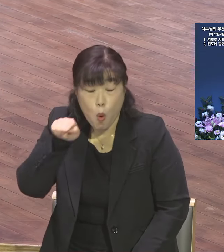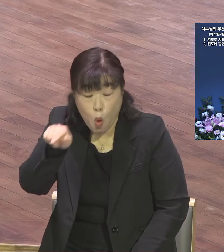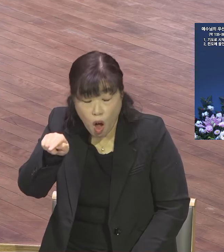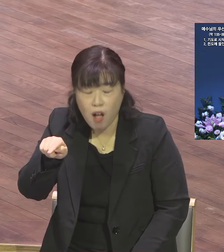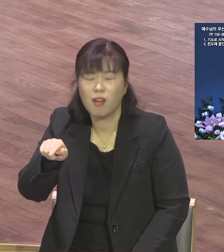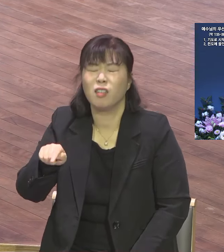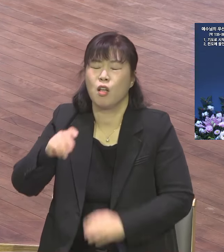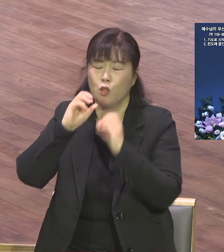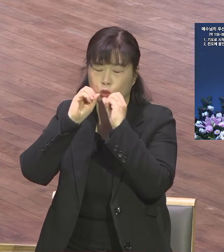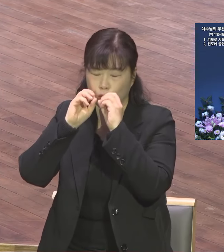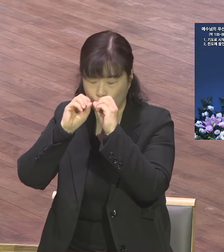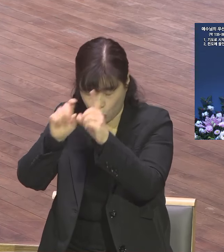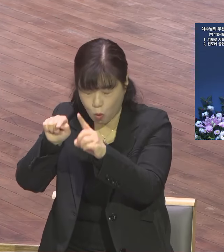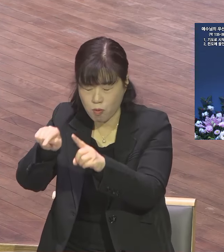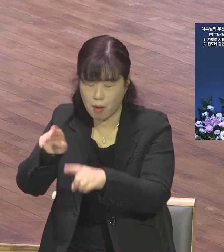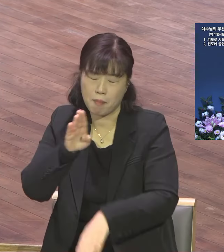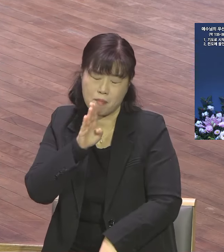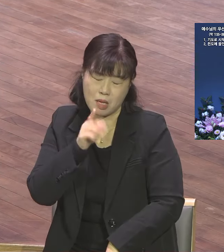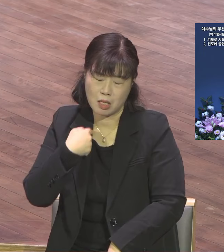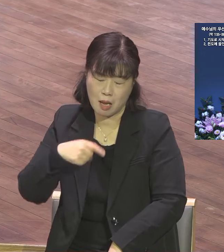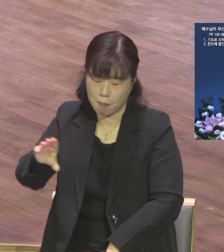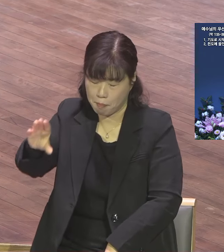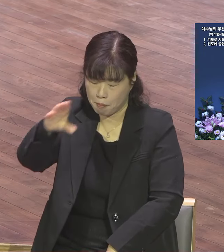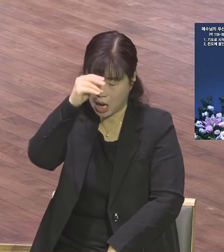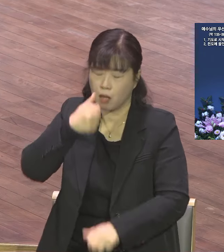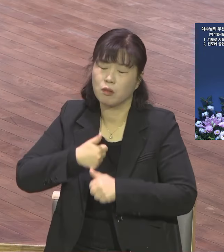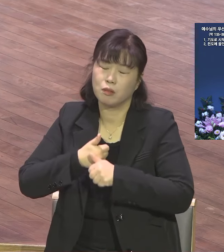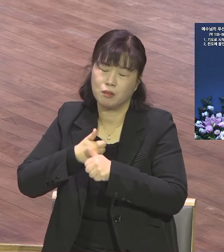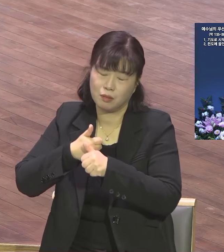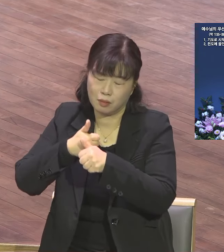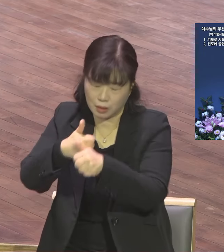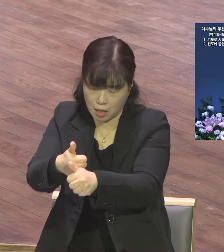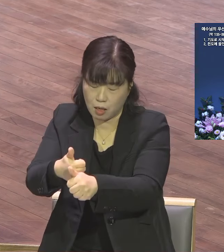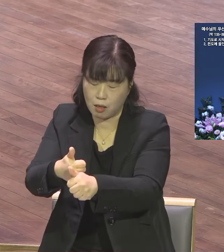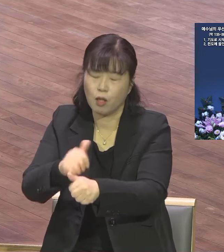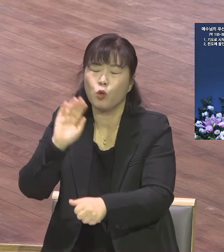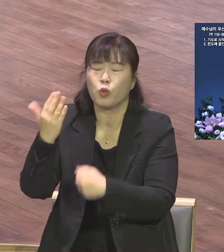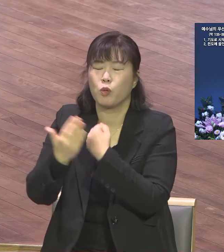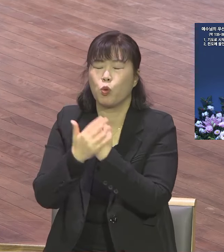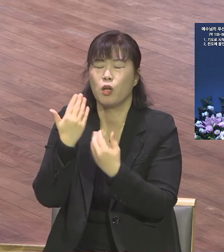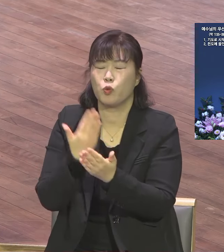것처럼 영계 모든 성도들도 오늘부터 예수님의 우선순위를